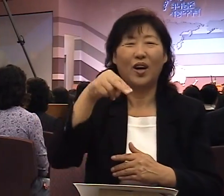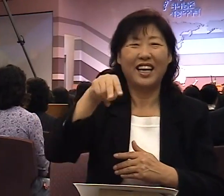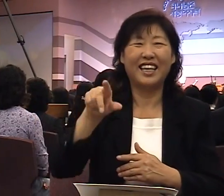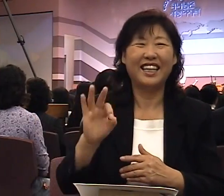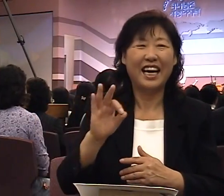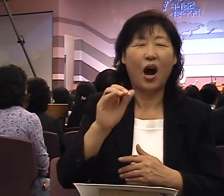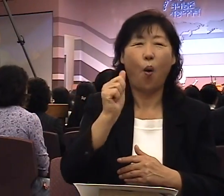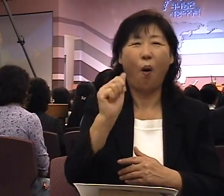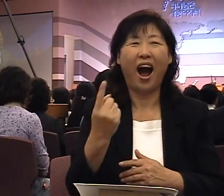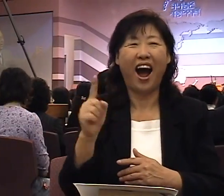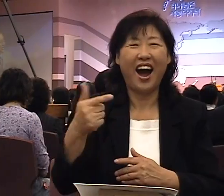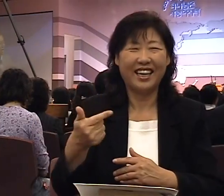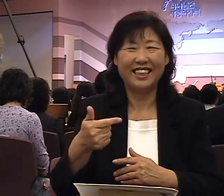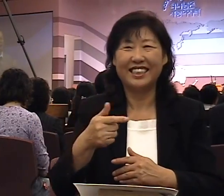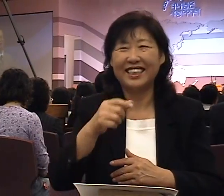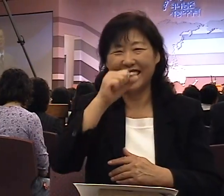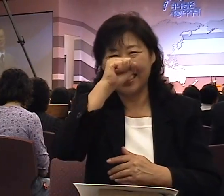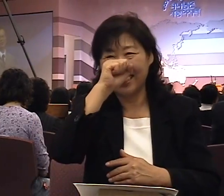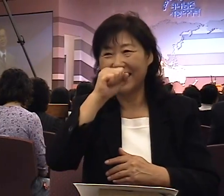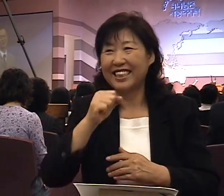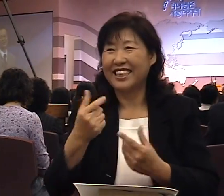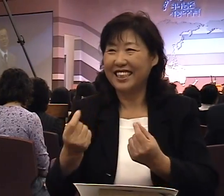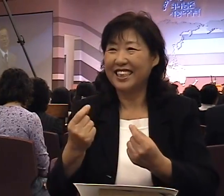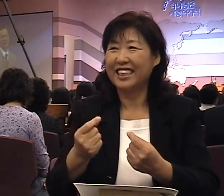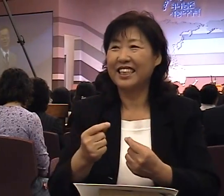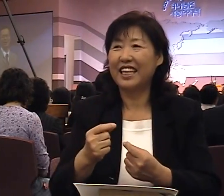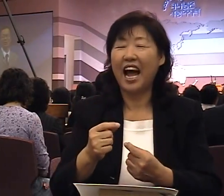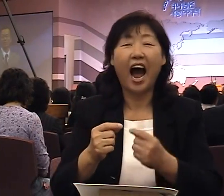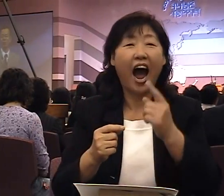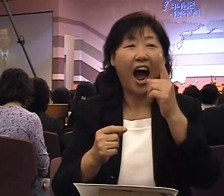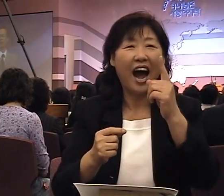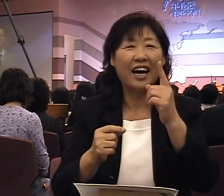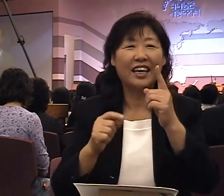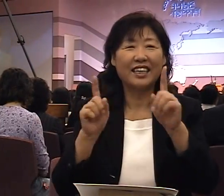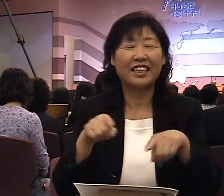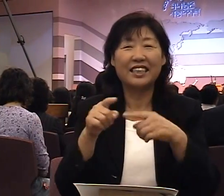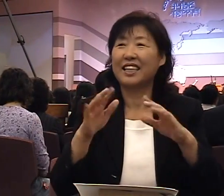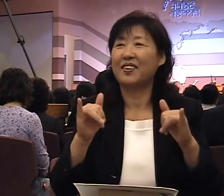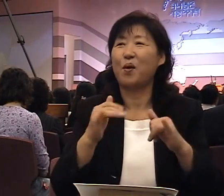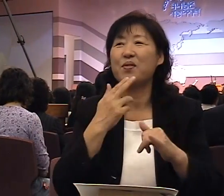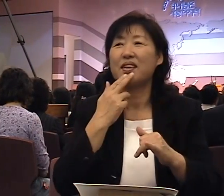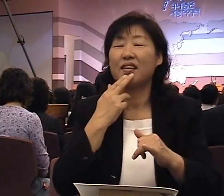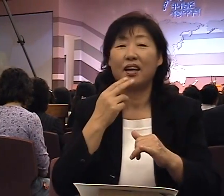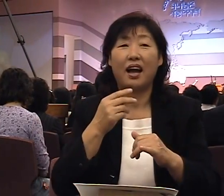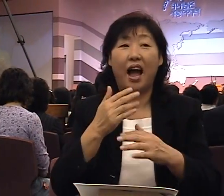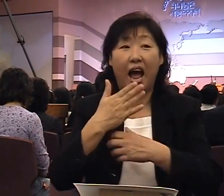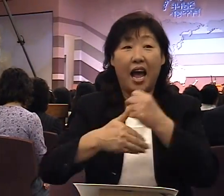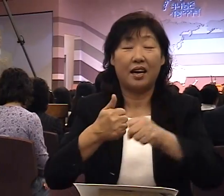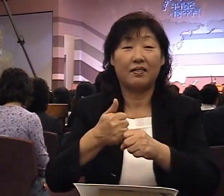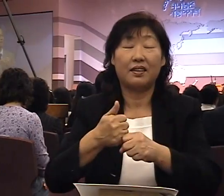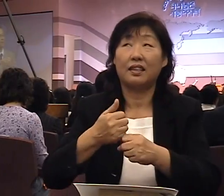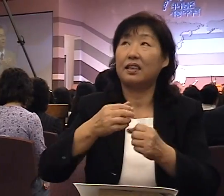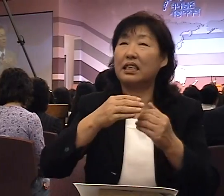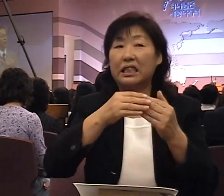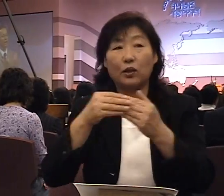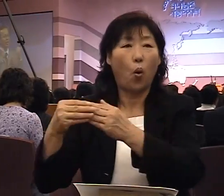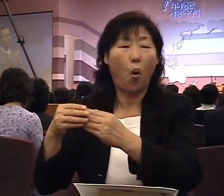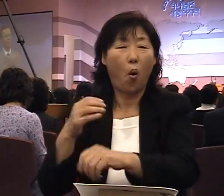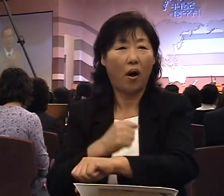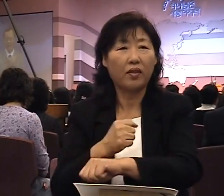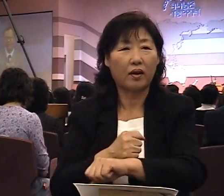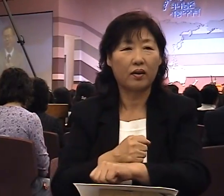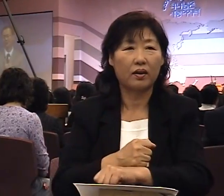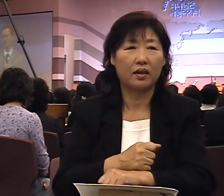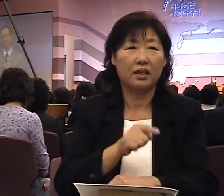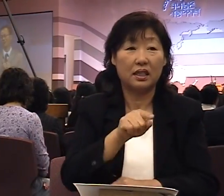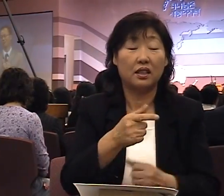같은데, 한 지휘자가 끌고 가듯이 하나님께서 이 모든 것을 당신이 끌고 가신다는 거예요. 우리가